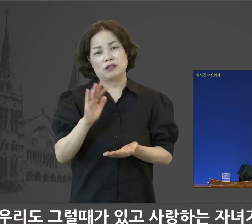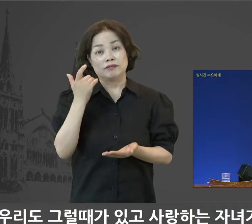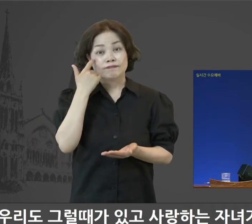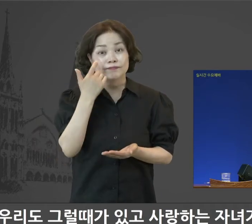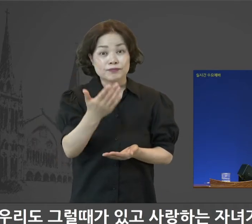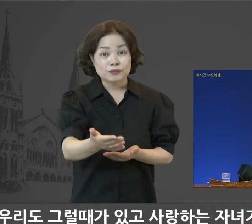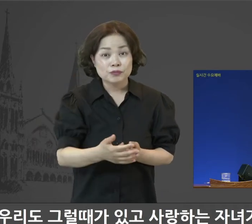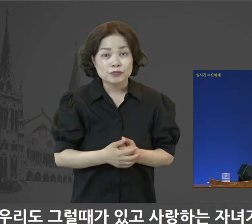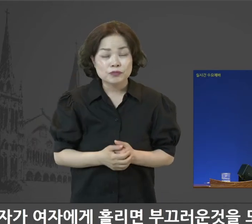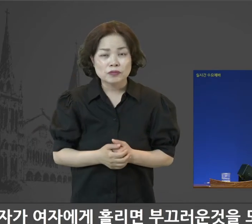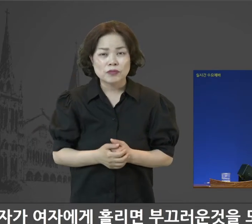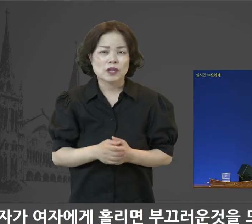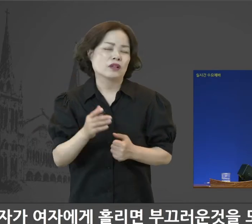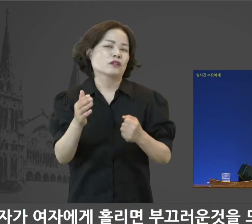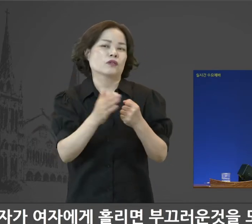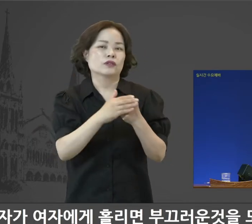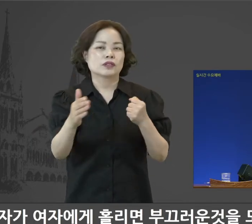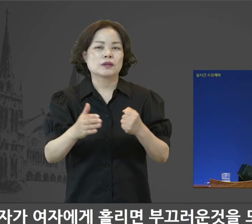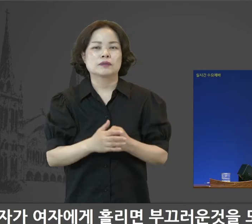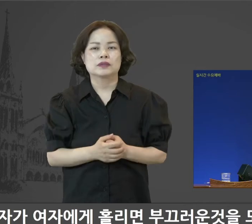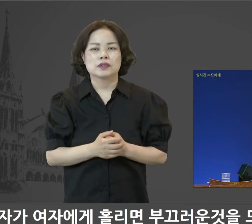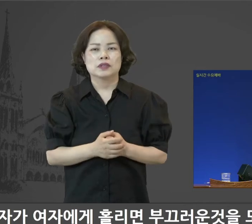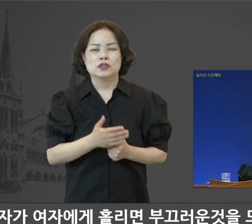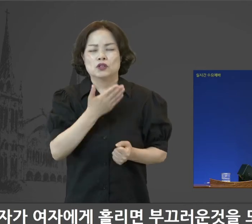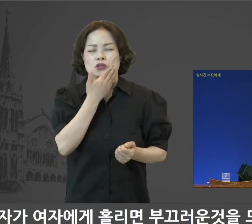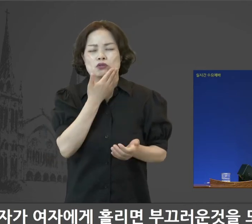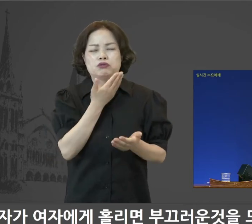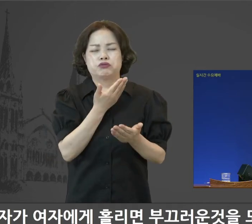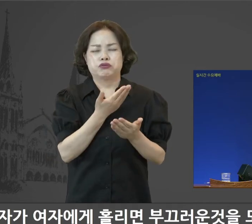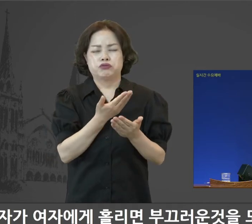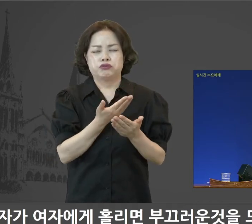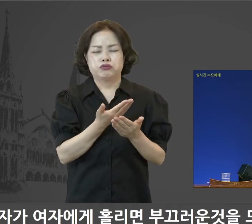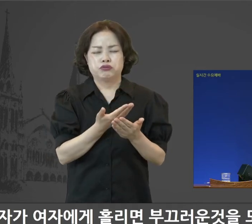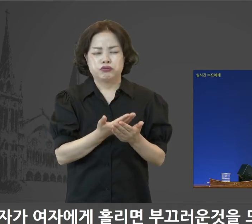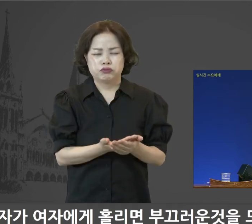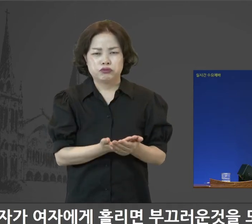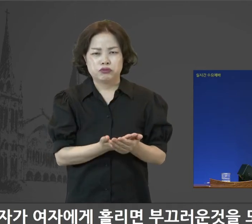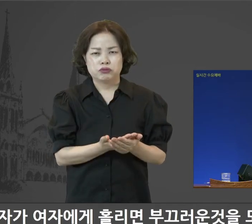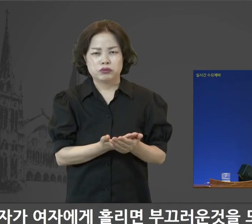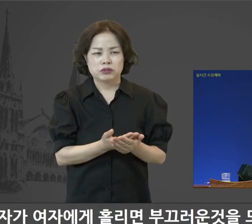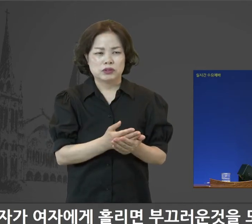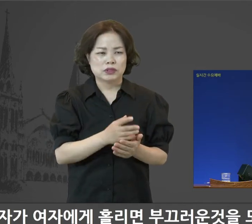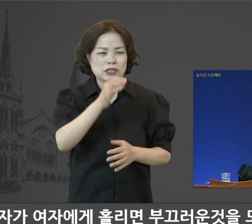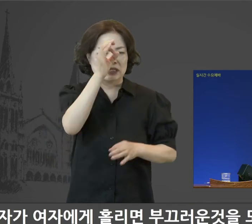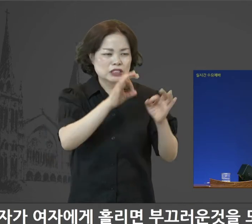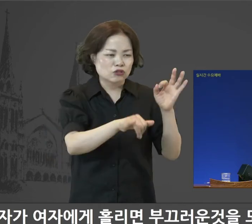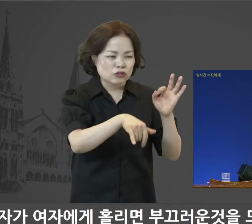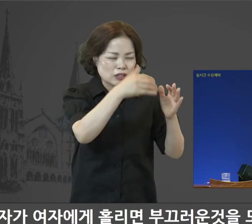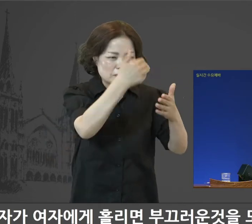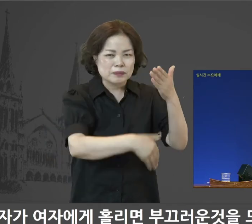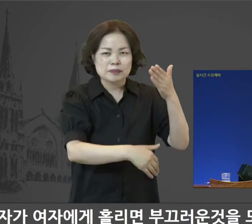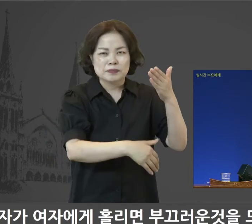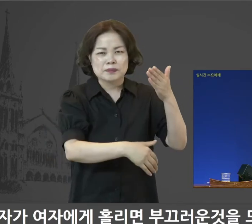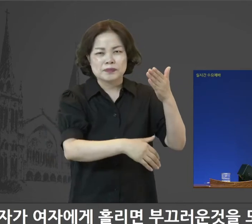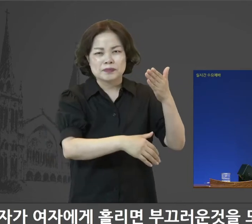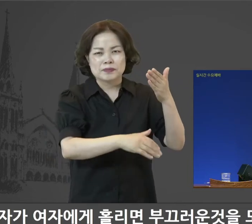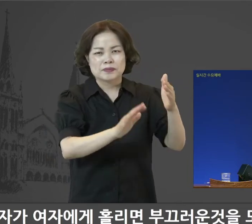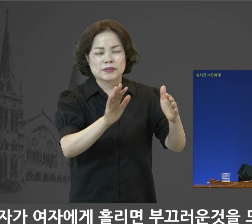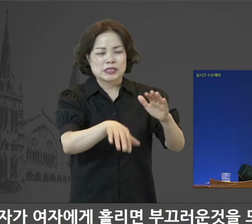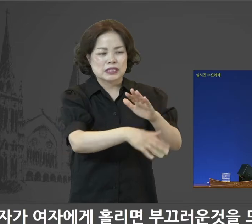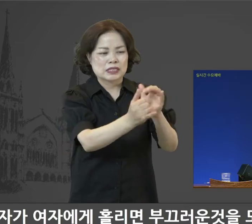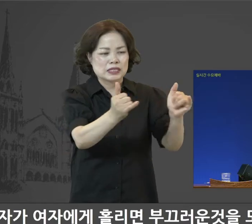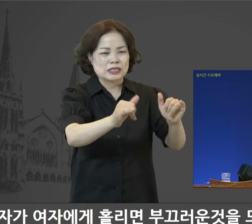않습니까? 그것 때문에 중요한 인생의 오점을 남기고 인생 전체를